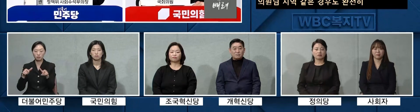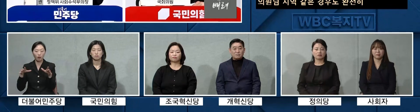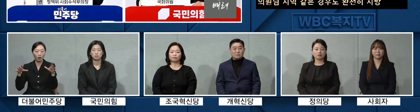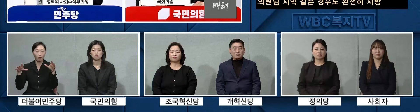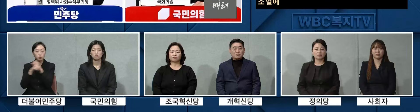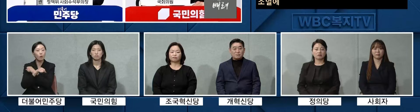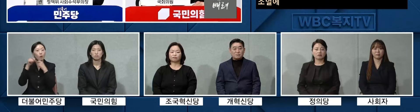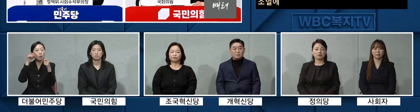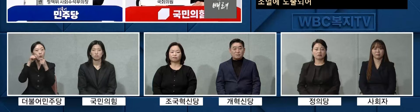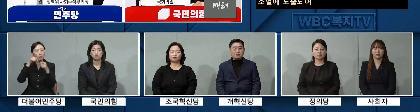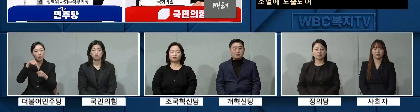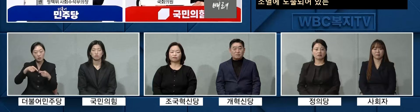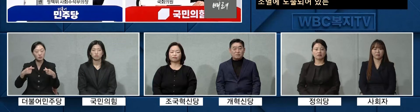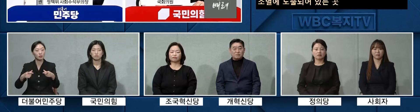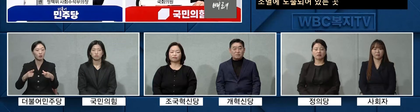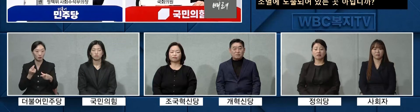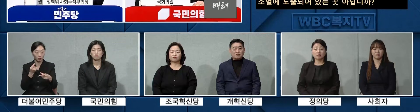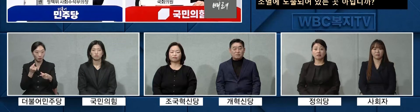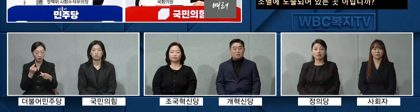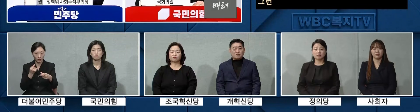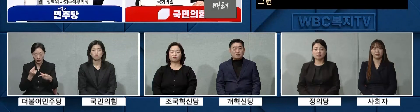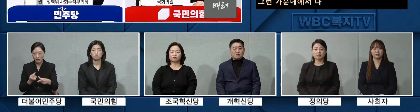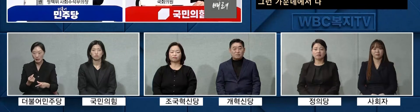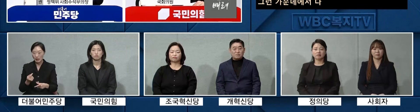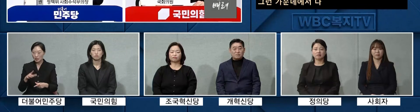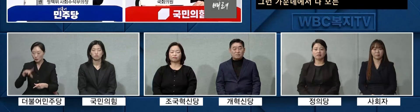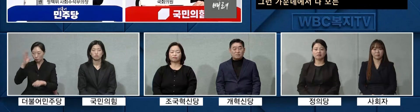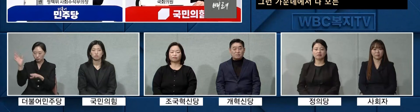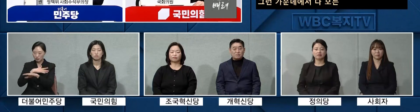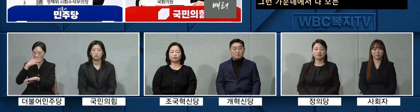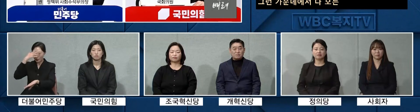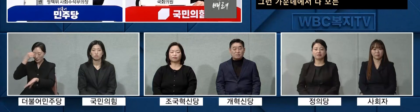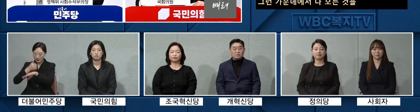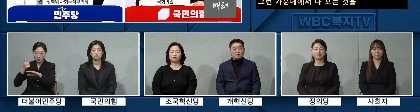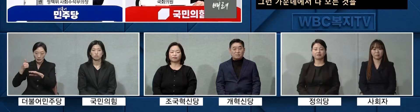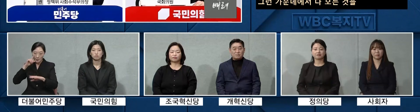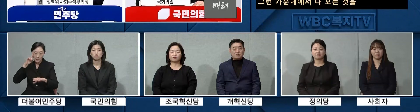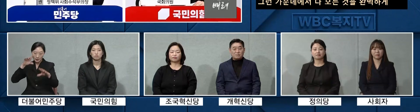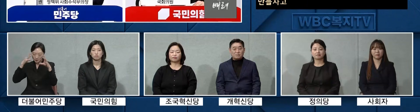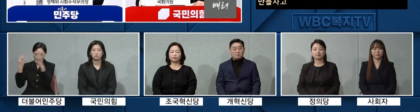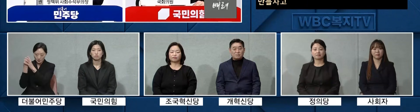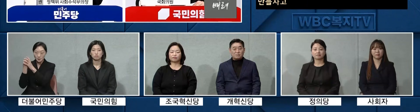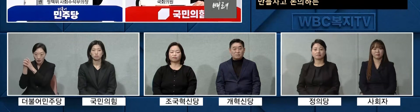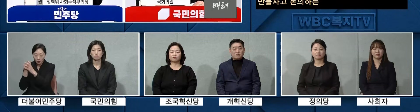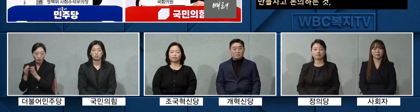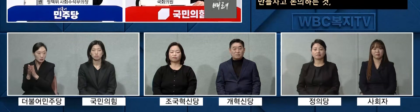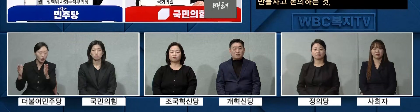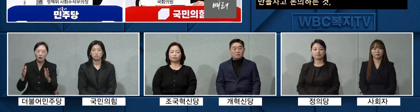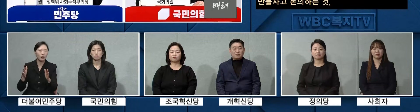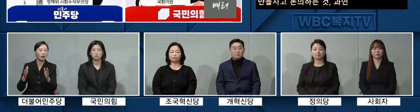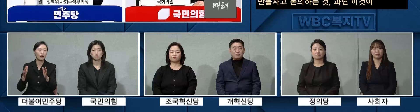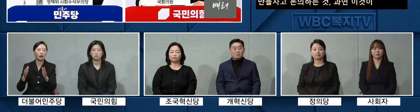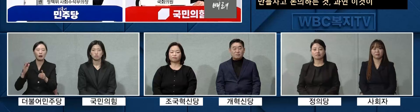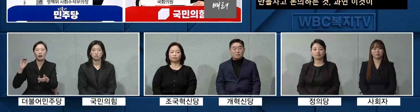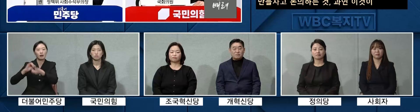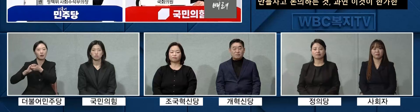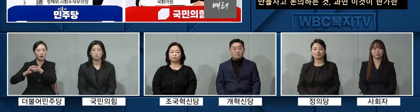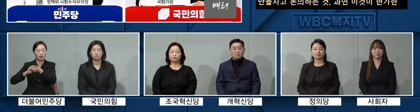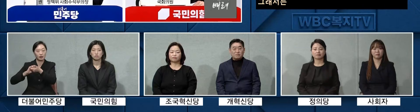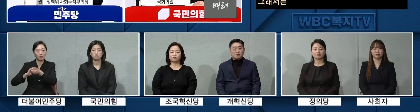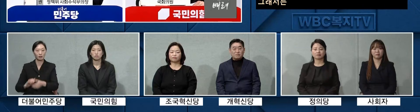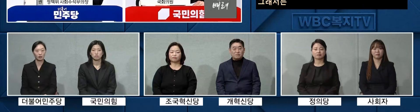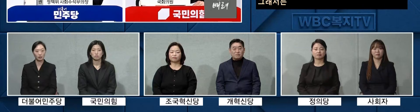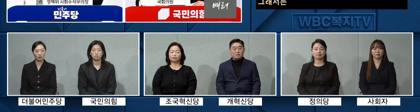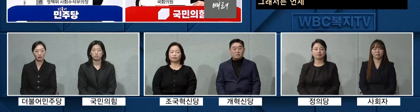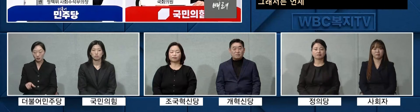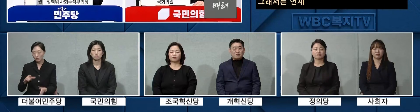가운데서 다 모든 것을 완벽하게 만들자고 논의하는 것. 과연 이것이 한가한 일 아니겠습니까? 그래서는 언제 이 지방 소멸의